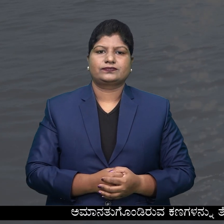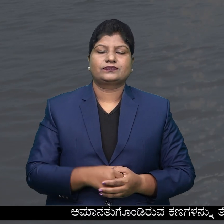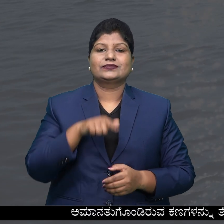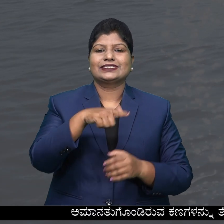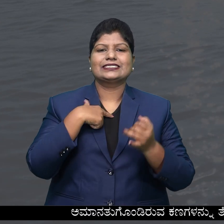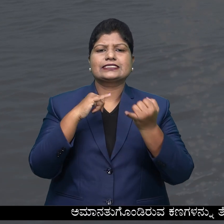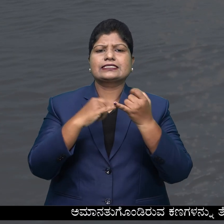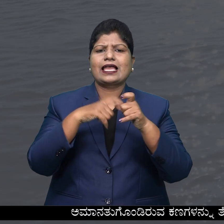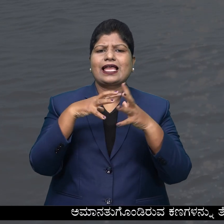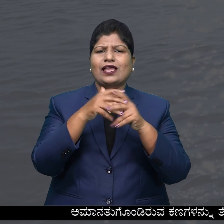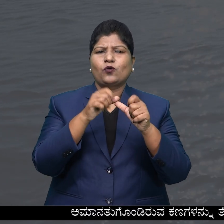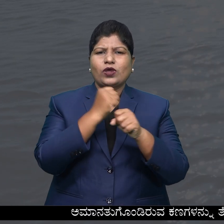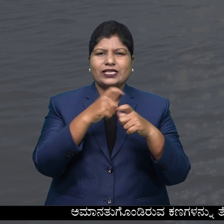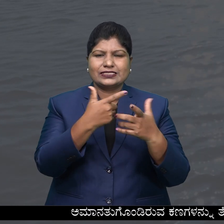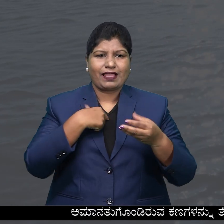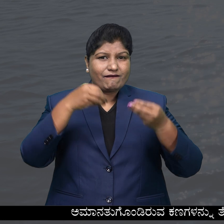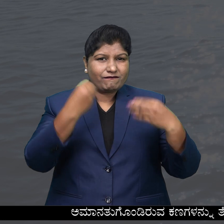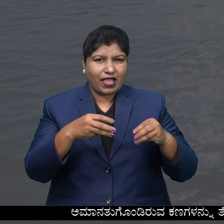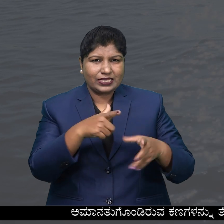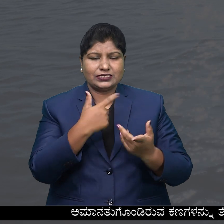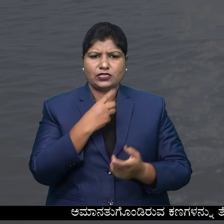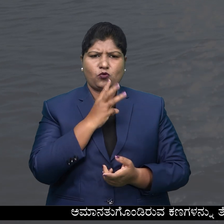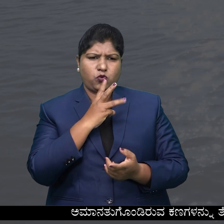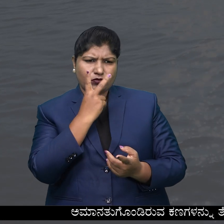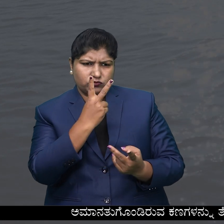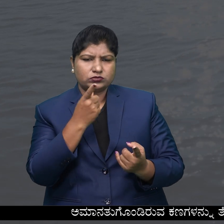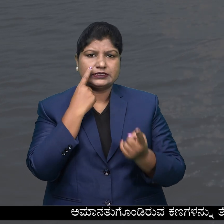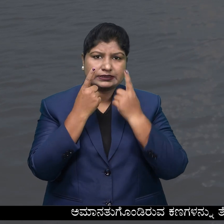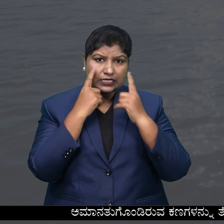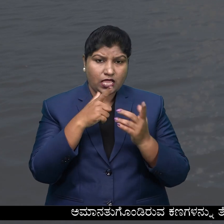ಅಮಾನತುಗೊಂಡಿರುವ ಕಣಗಳನ್ನ ತೆಗೆದುಹಾಕಲು ಕೊಳಚೆ ನೀರನ್ನ ಸಂಸ್ಕರಿಸಬೇಕು.